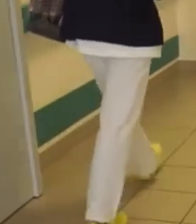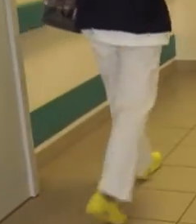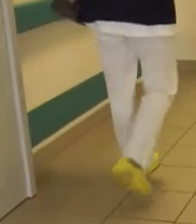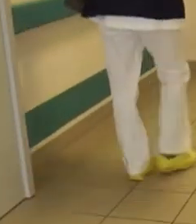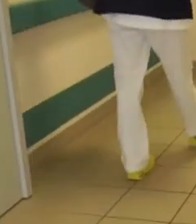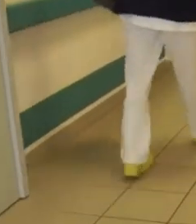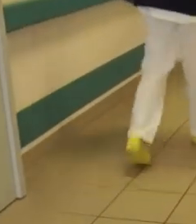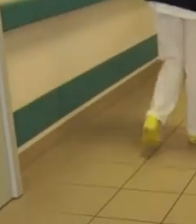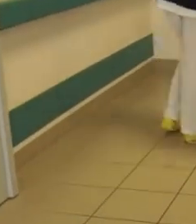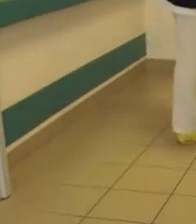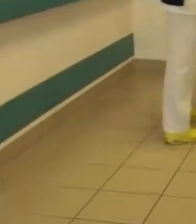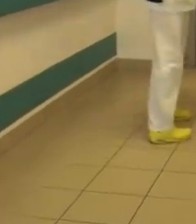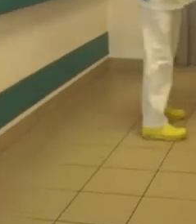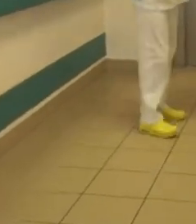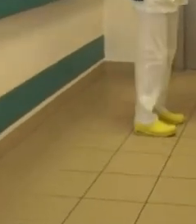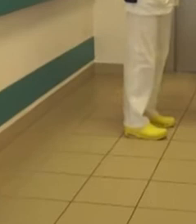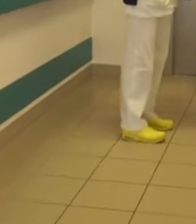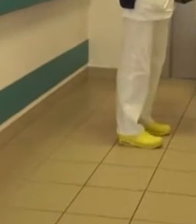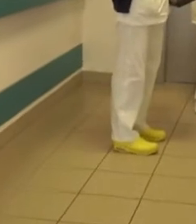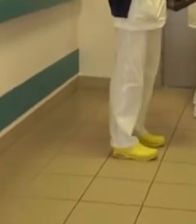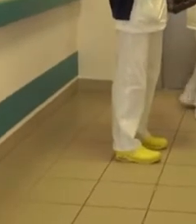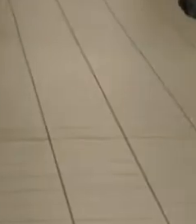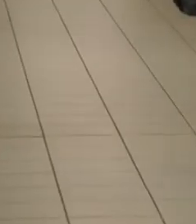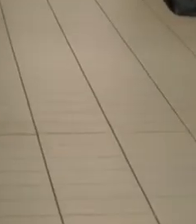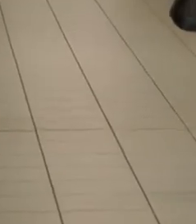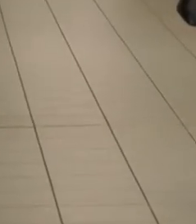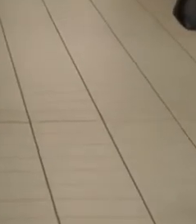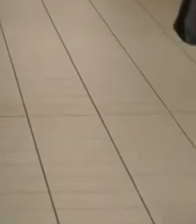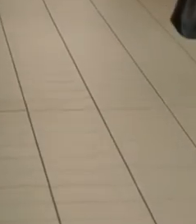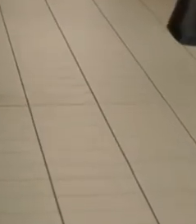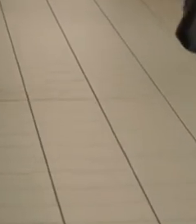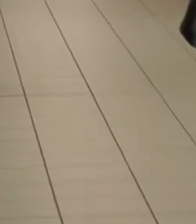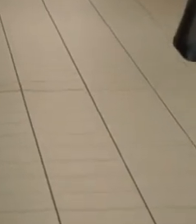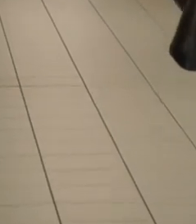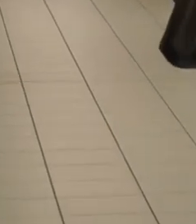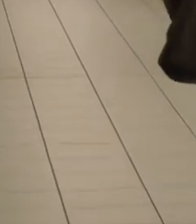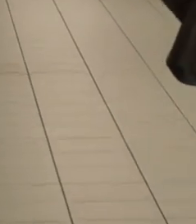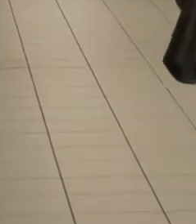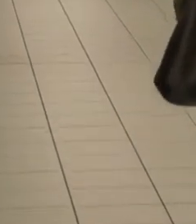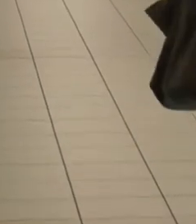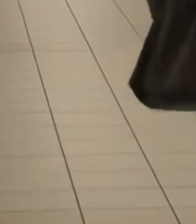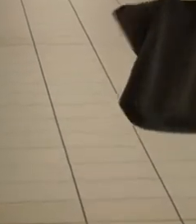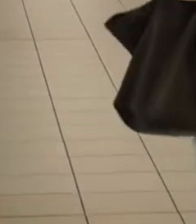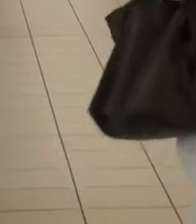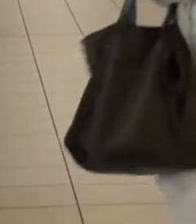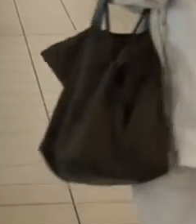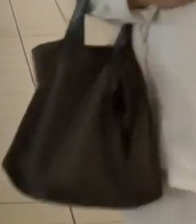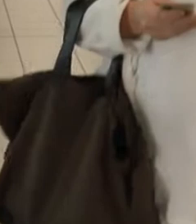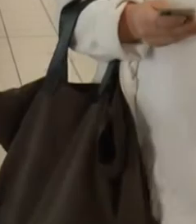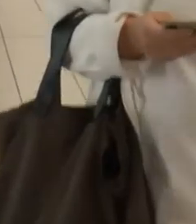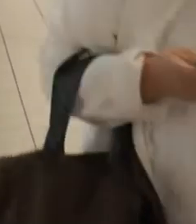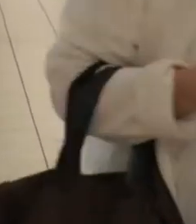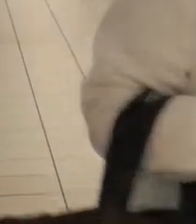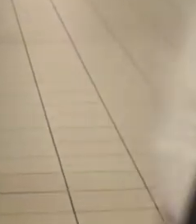entrambi i casi che rappresentano esattamente la metà del dato nazionale, come riportato nelle scorse ore dall'assessore di